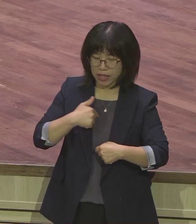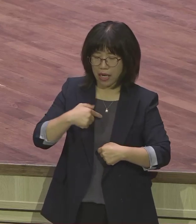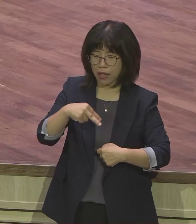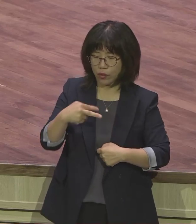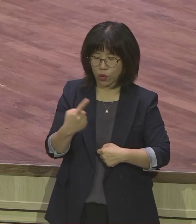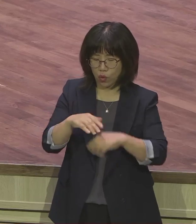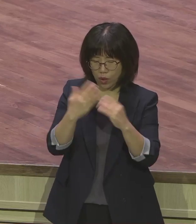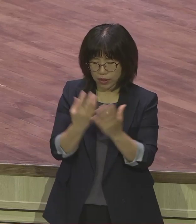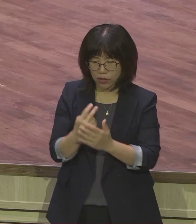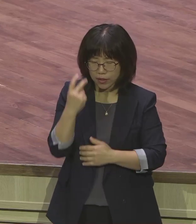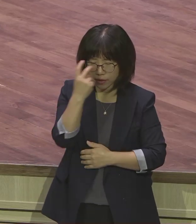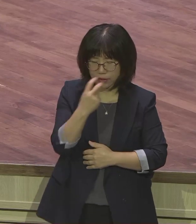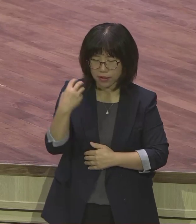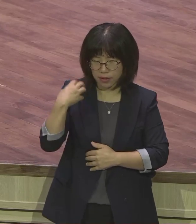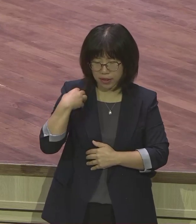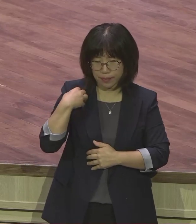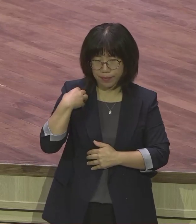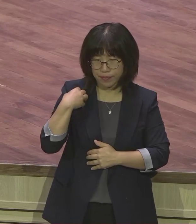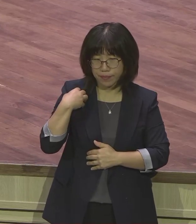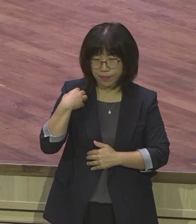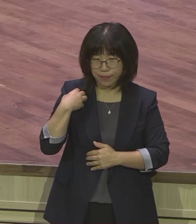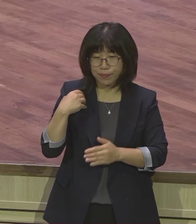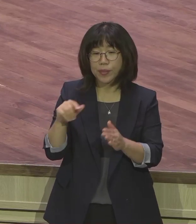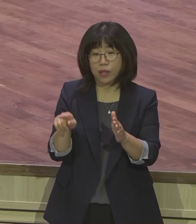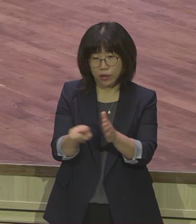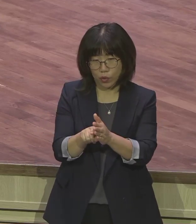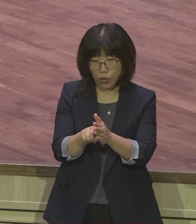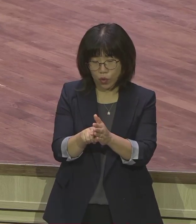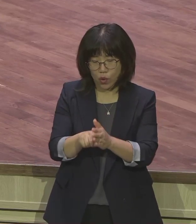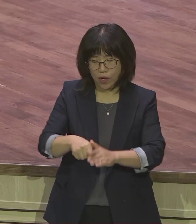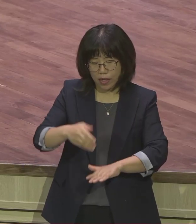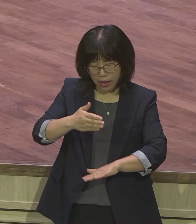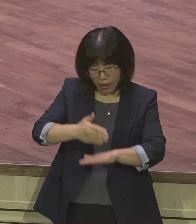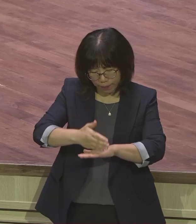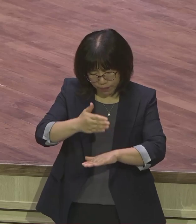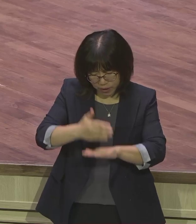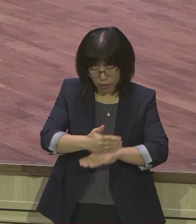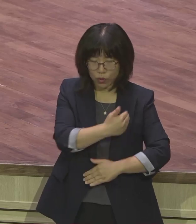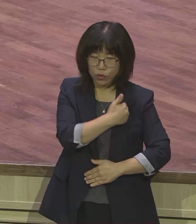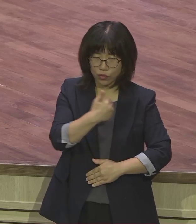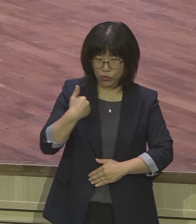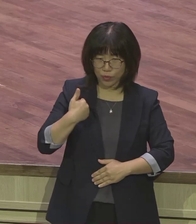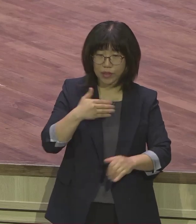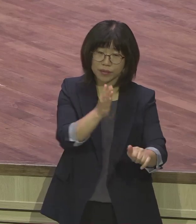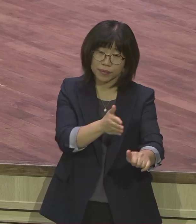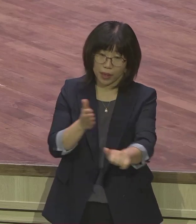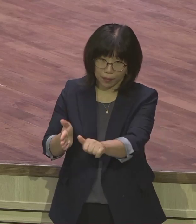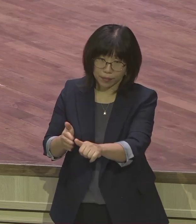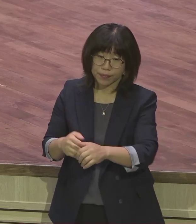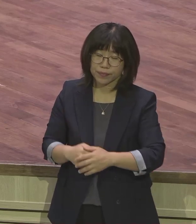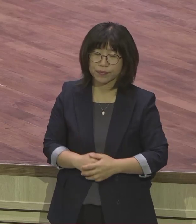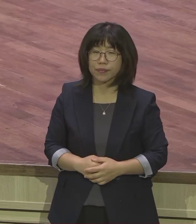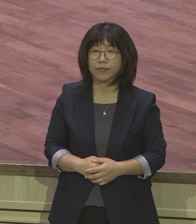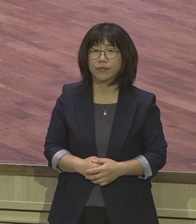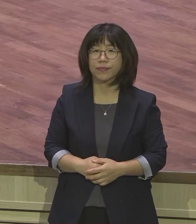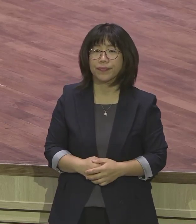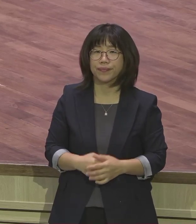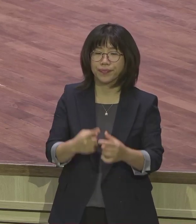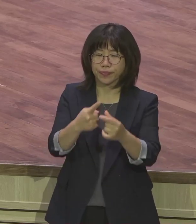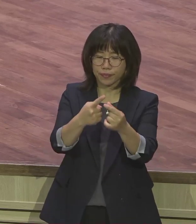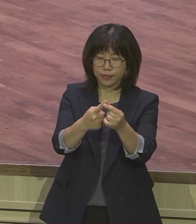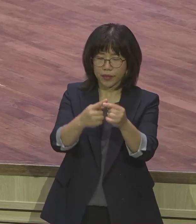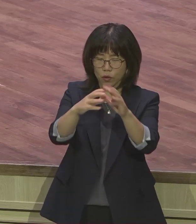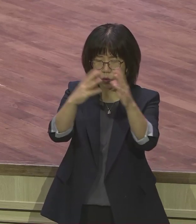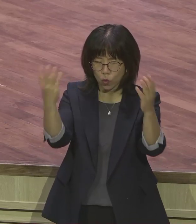완벽하게 책임지실 것을 믿고 감사로 충만하시길 제모 축복합니다 그럼 첫째로